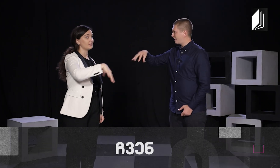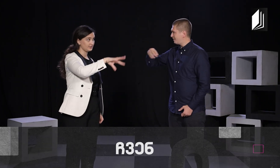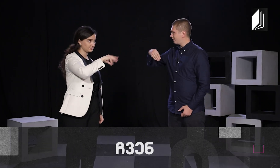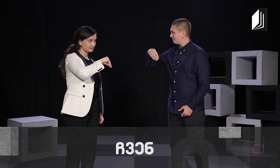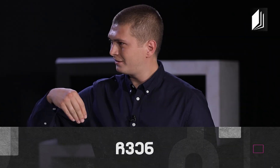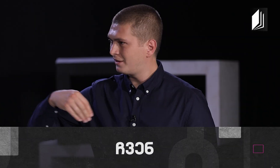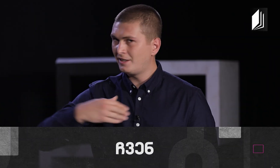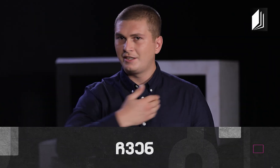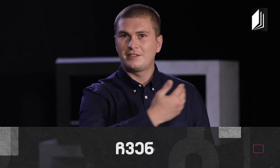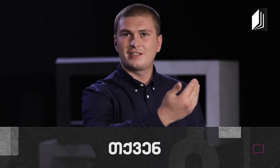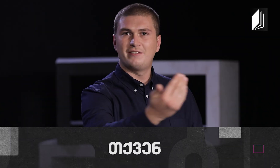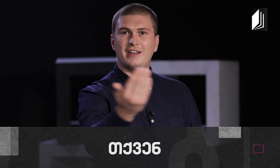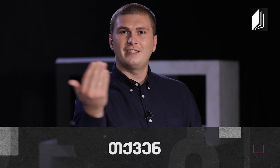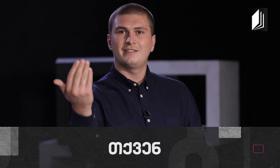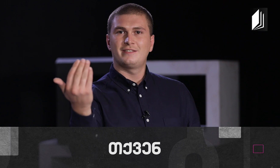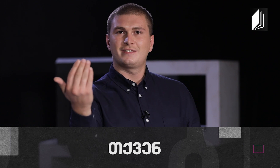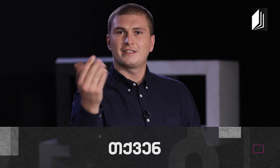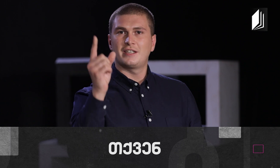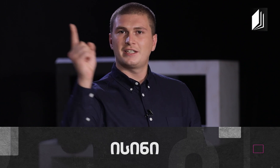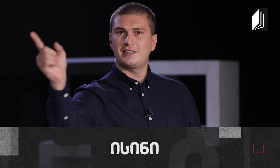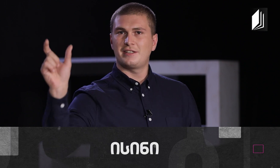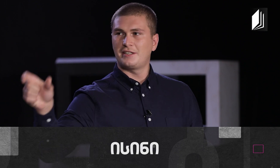ჩვენ, თქვენ, ისინი.